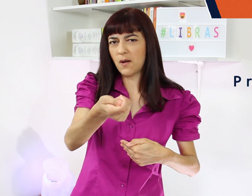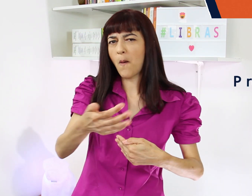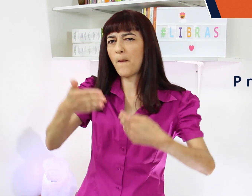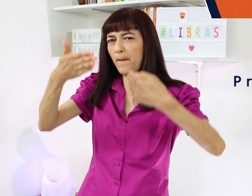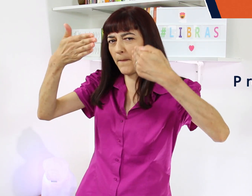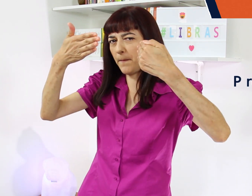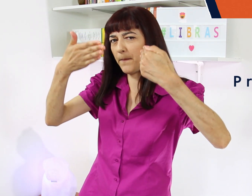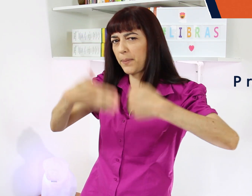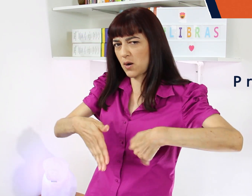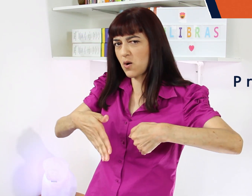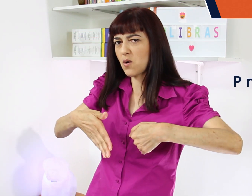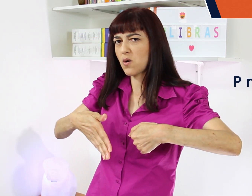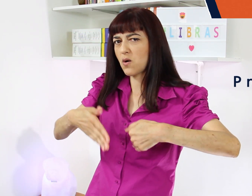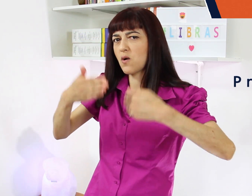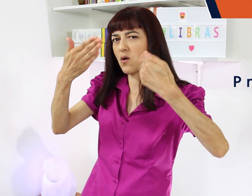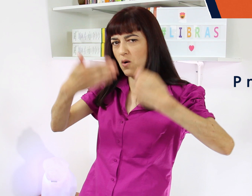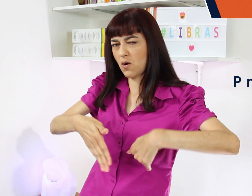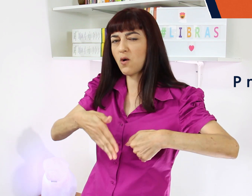Esse é o sinal de prova.